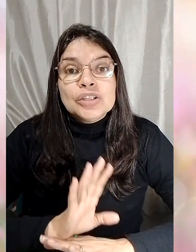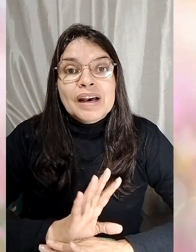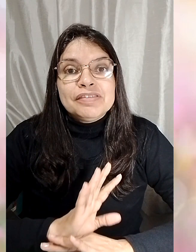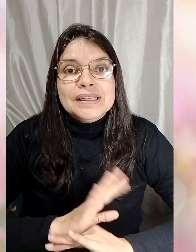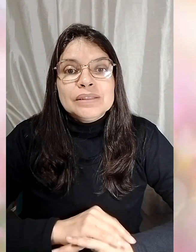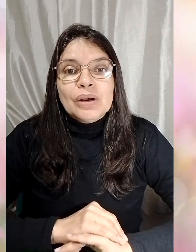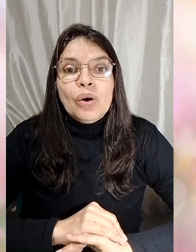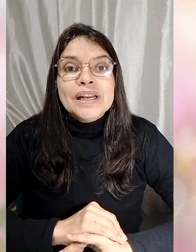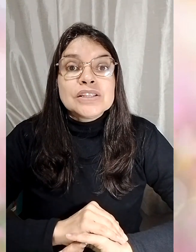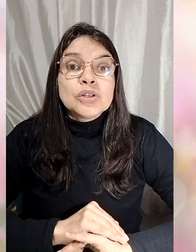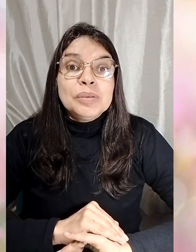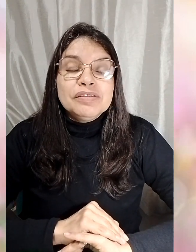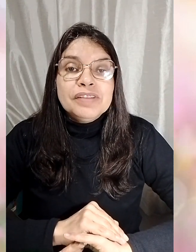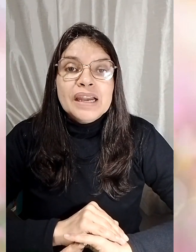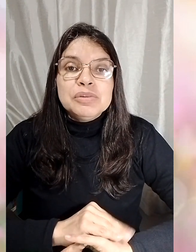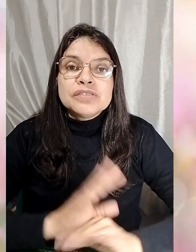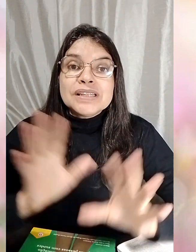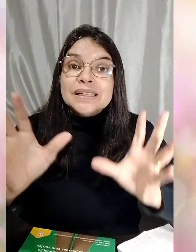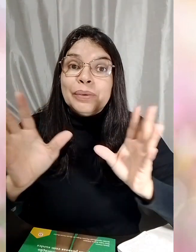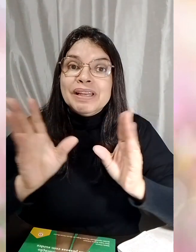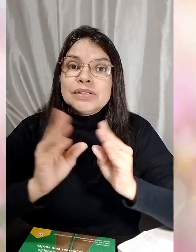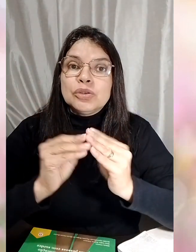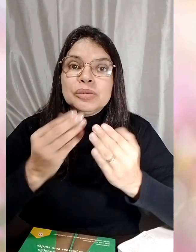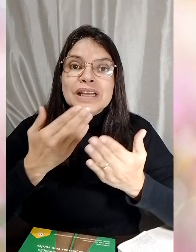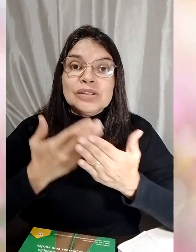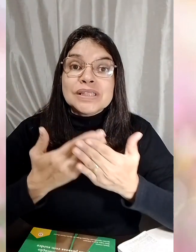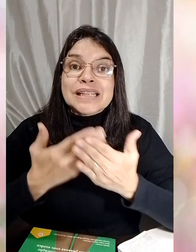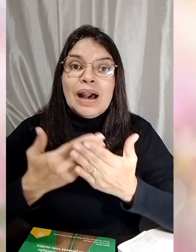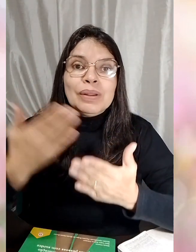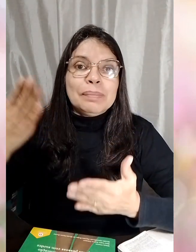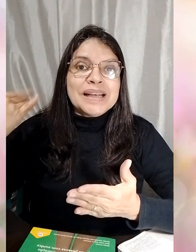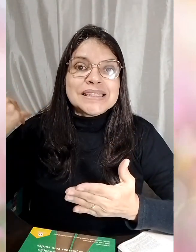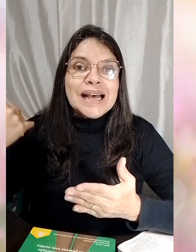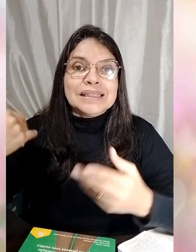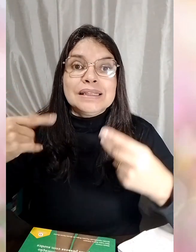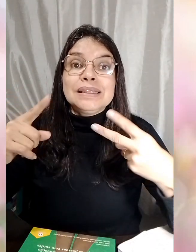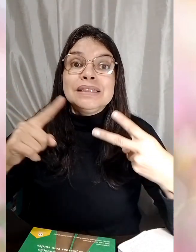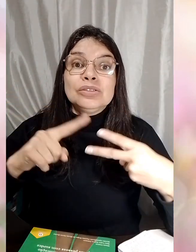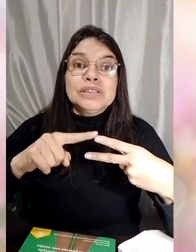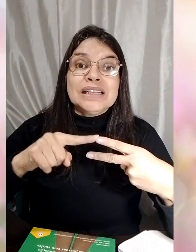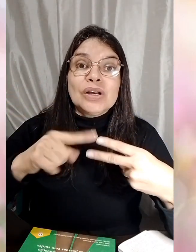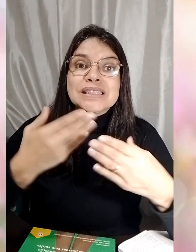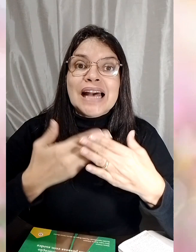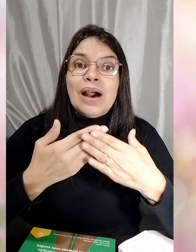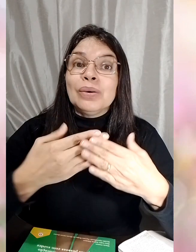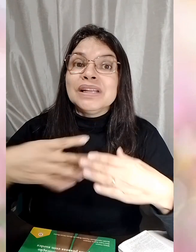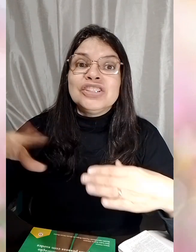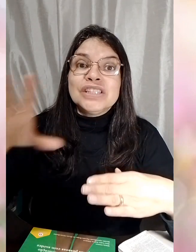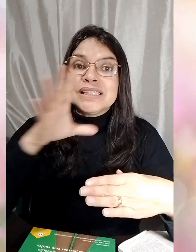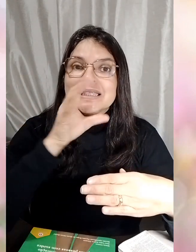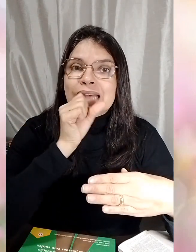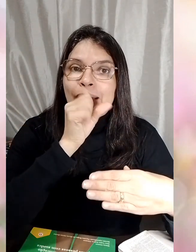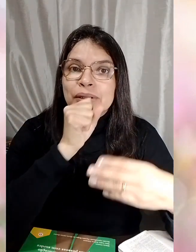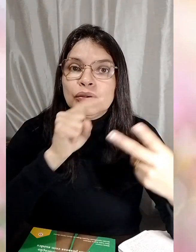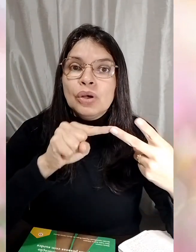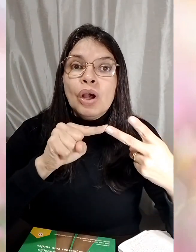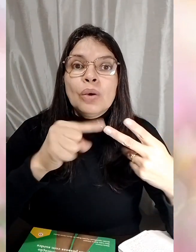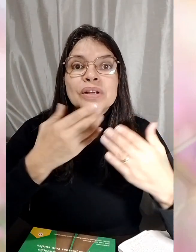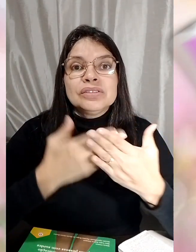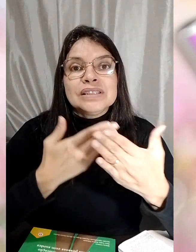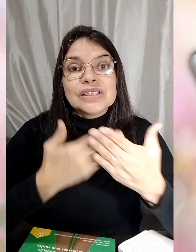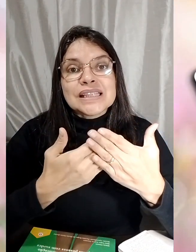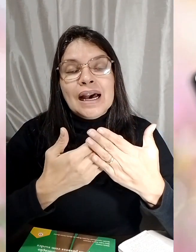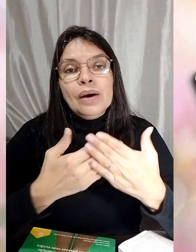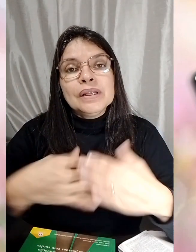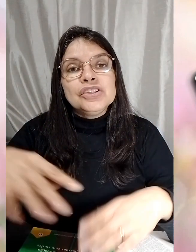Vamos continuar falando agora sobre verbos, fazer um resumo da nossa aula passada, tanto da nossa aula de sábado